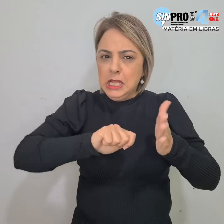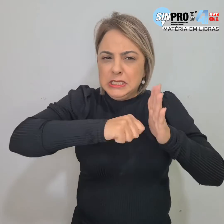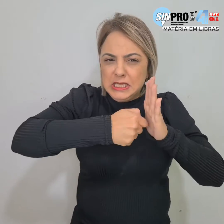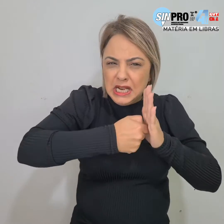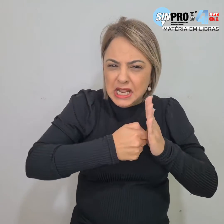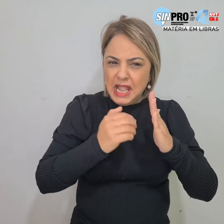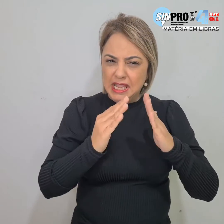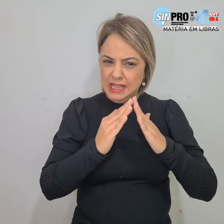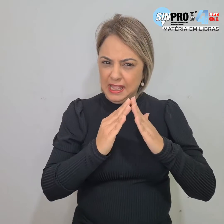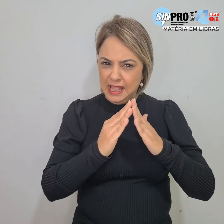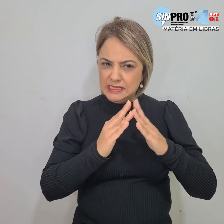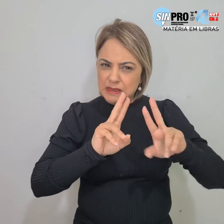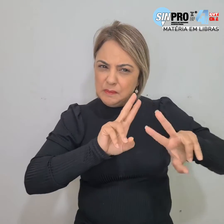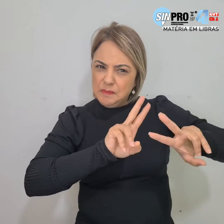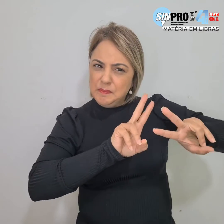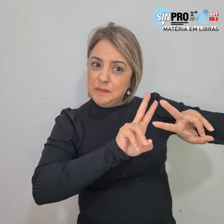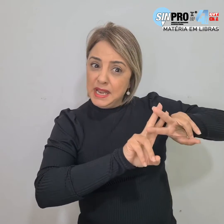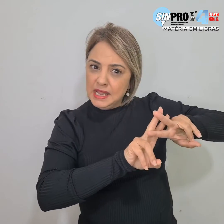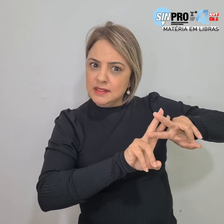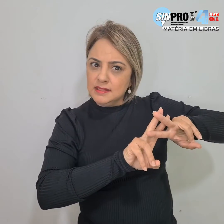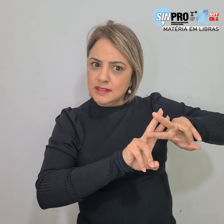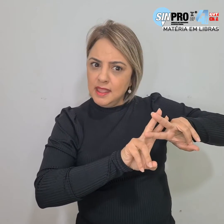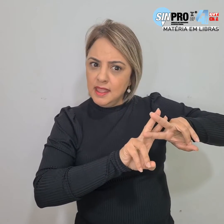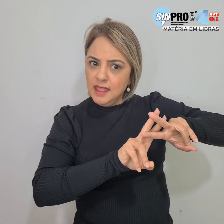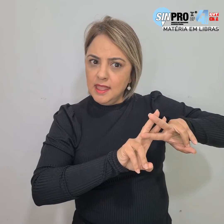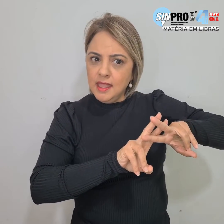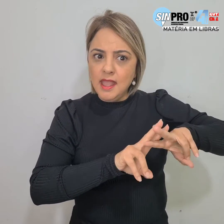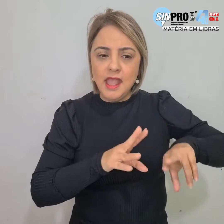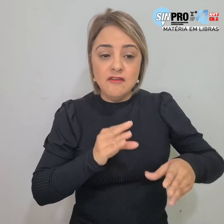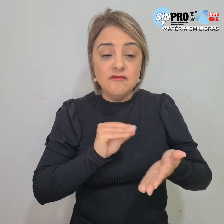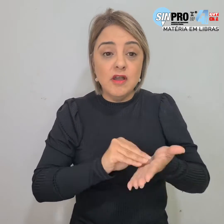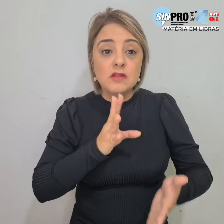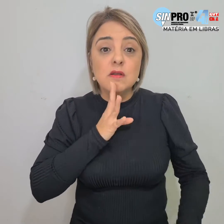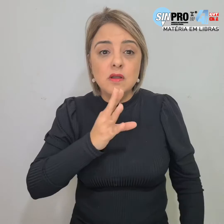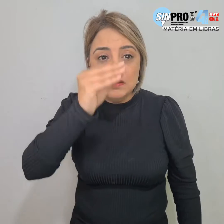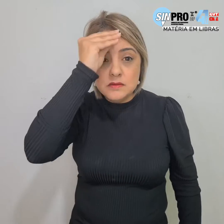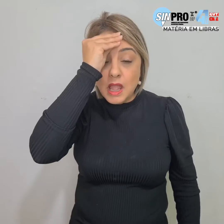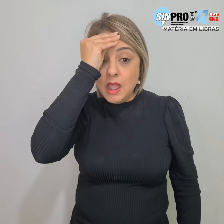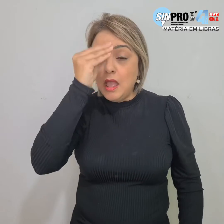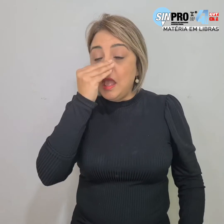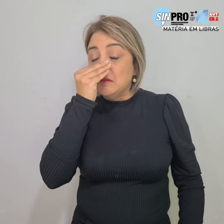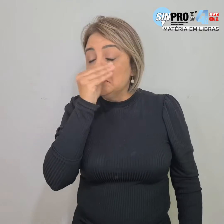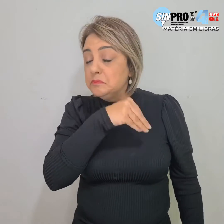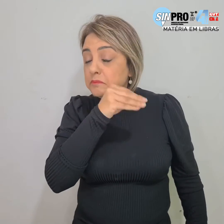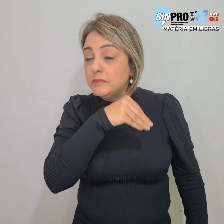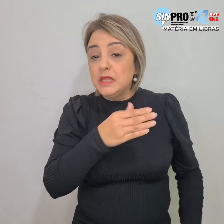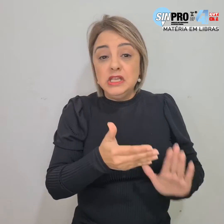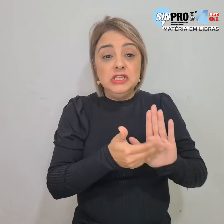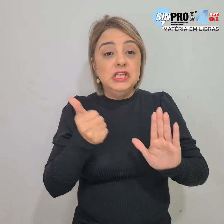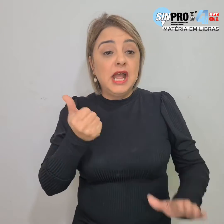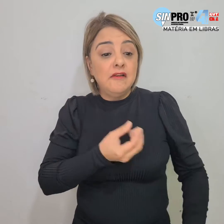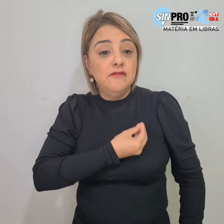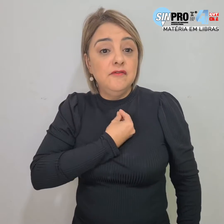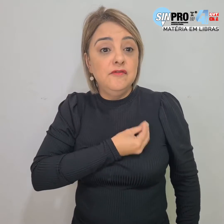é ciência. Confinar é desconhecer, é ignorar, subtrair vida, é